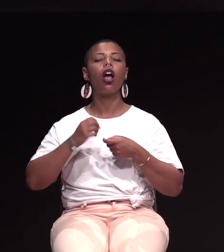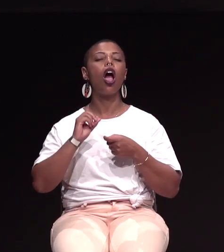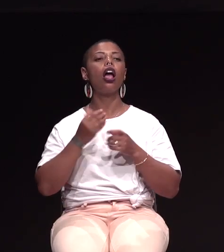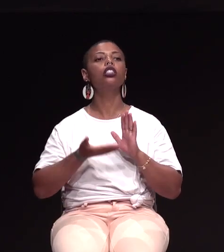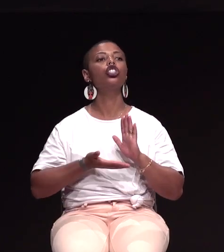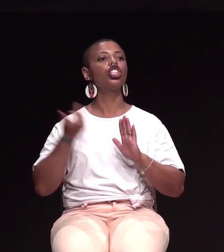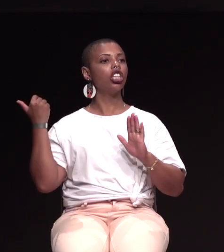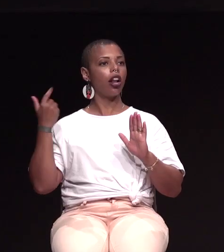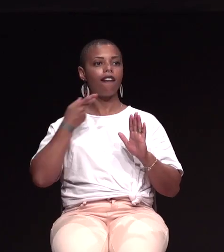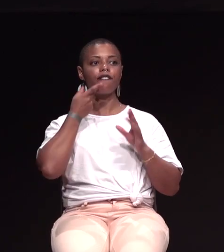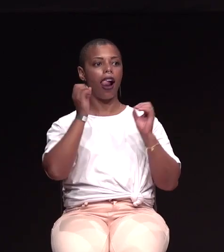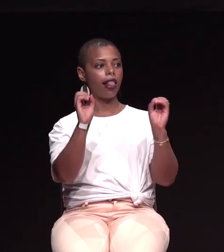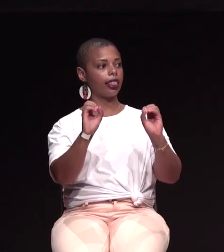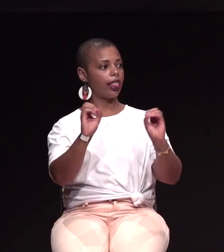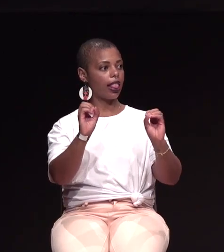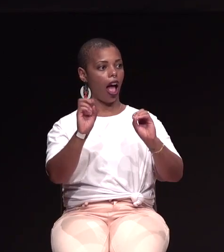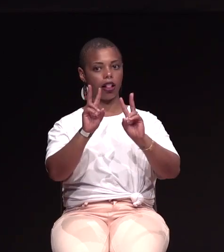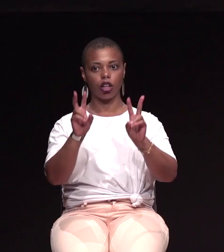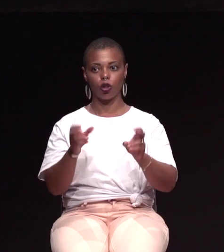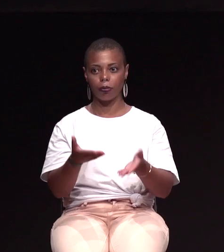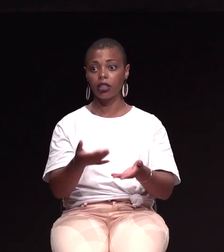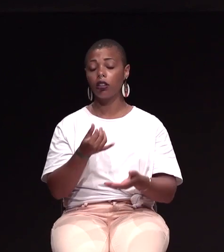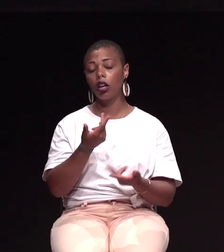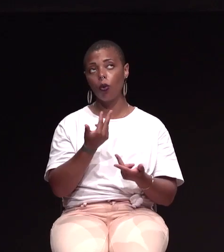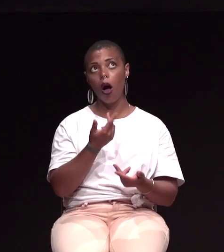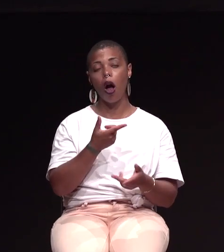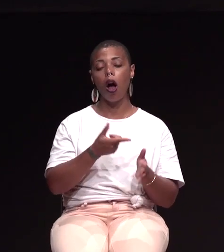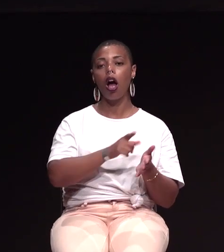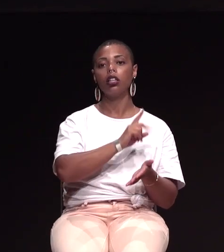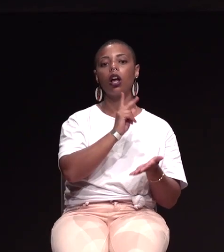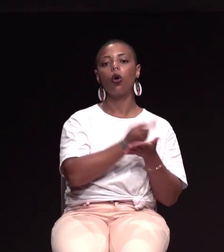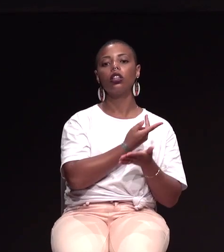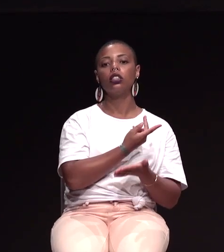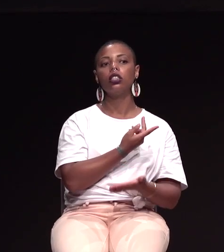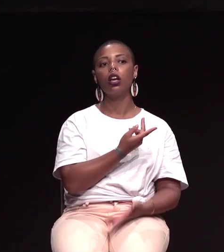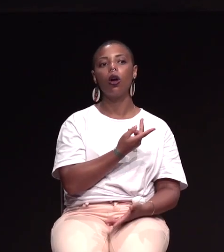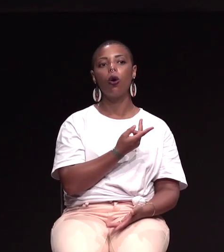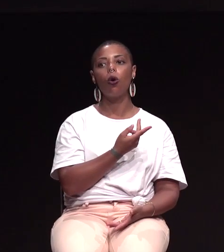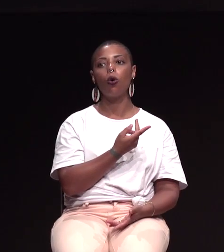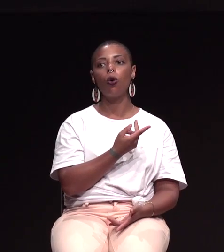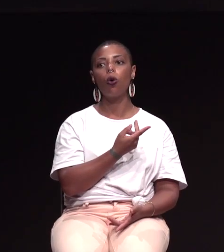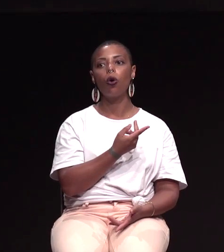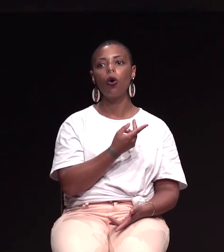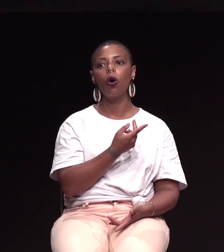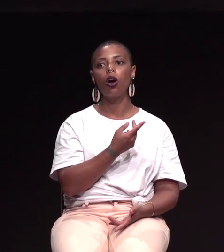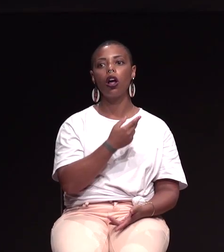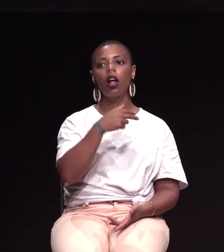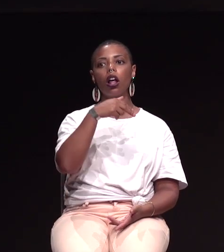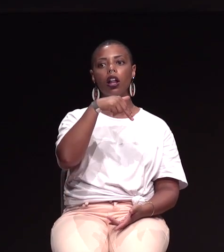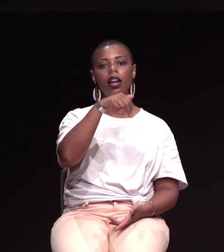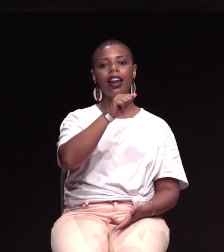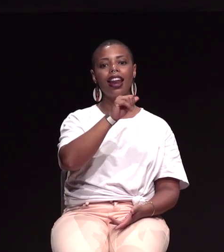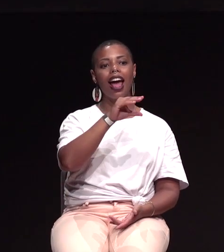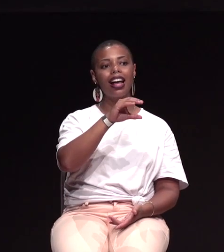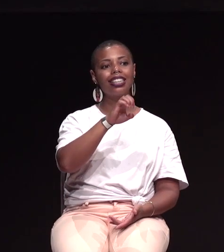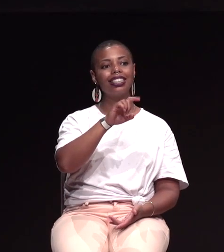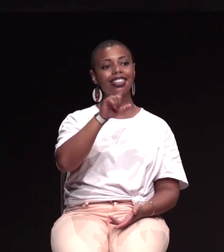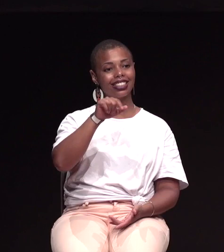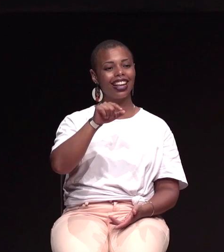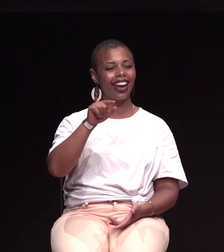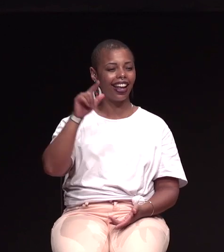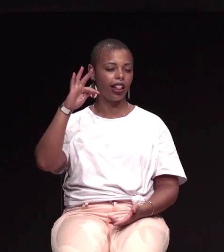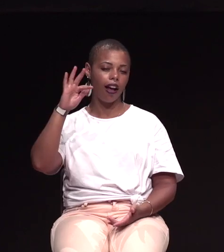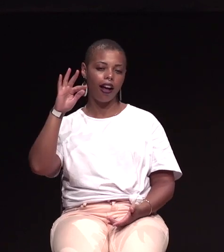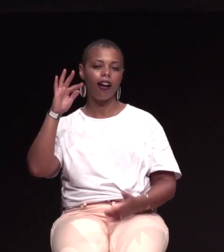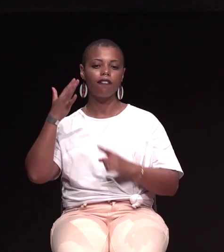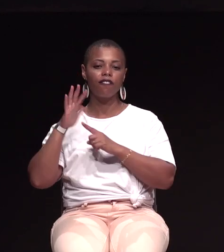apagada das obras, como aconteceu, por exemplo, nas discussões da obra da Nascer, na Flip de 2016,